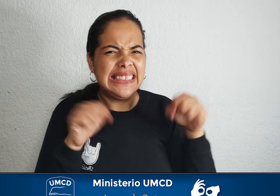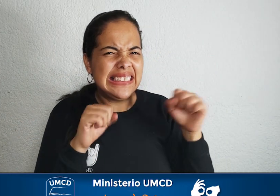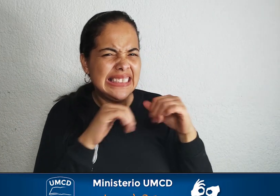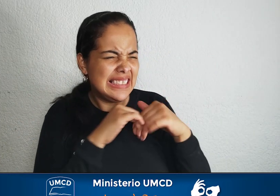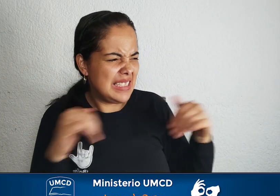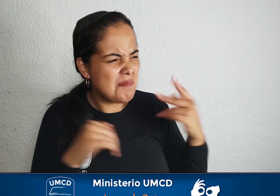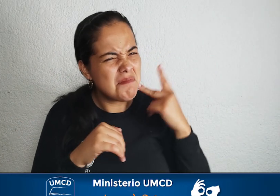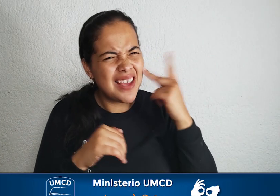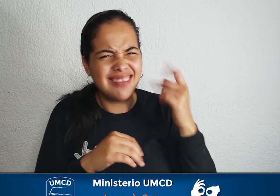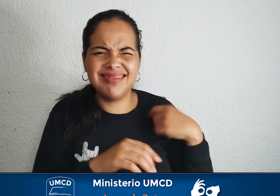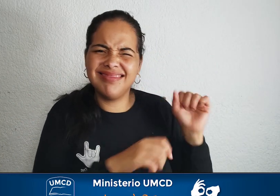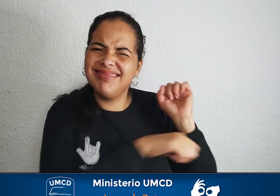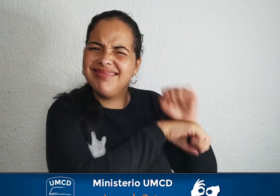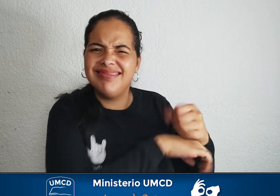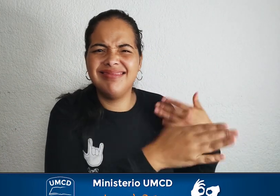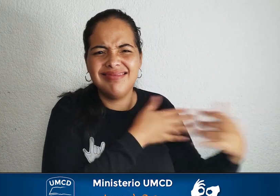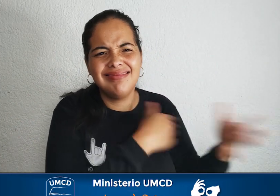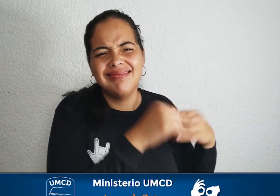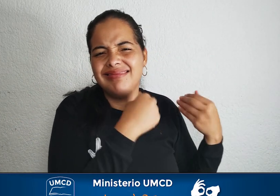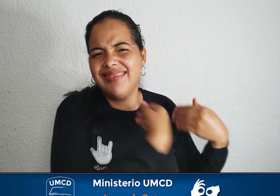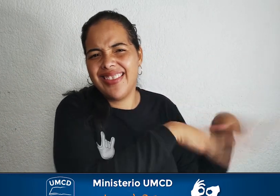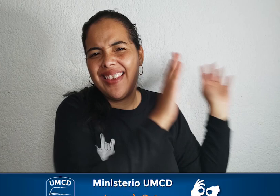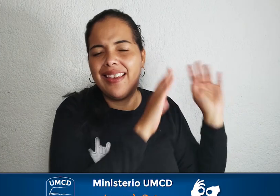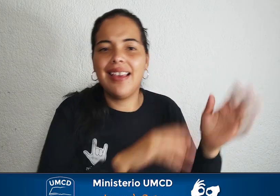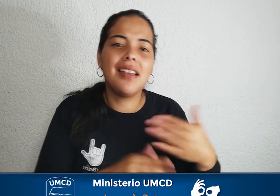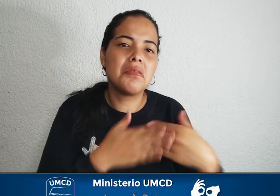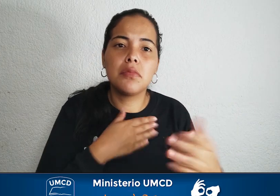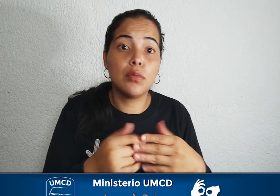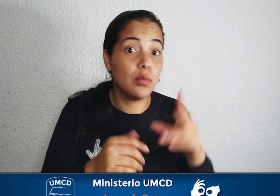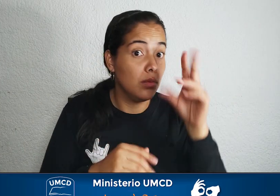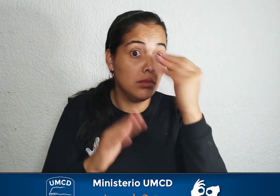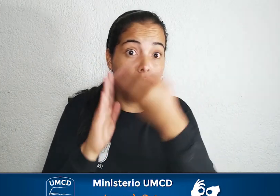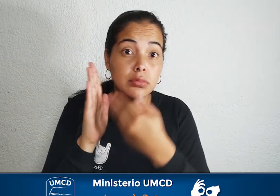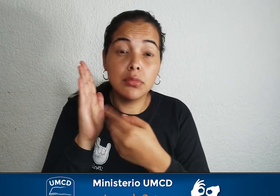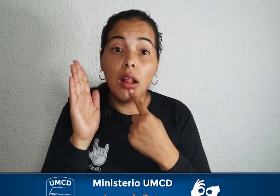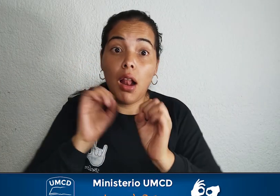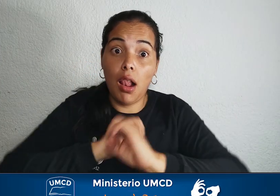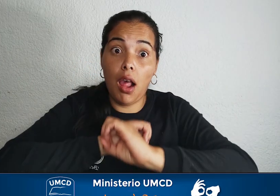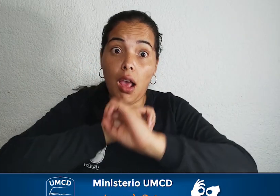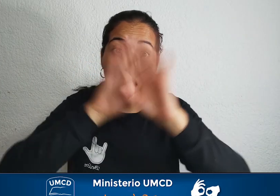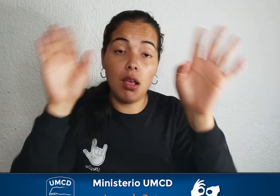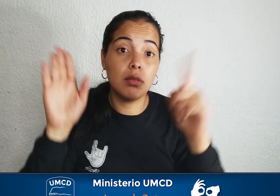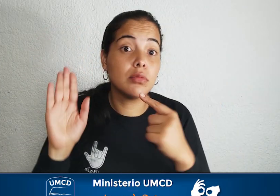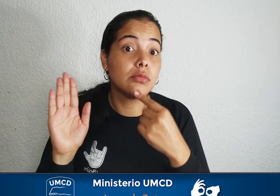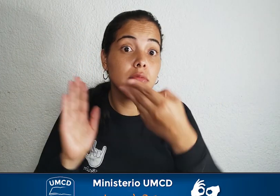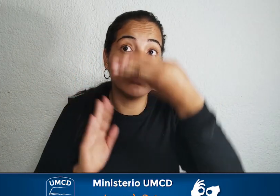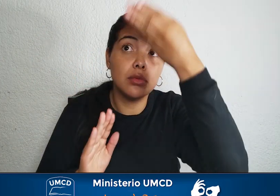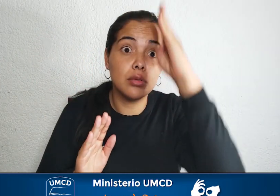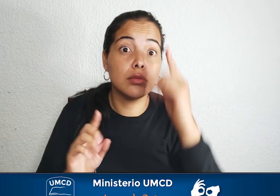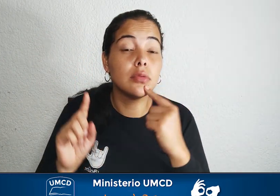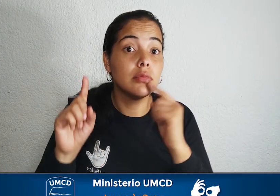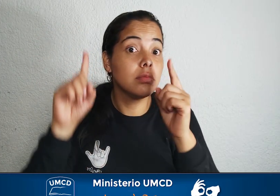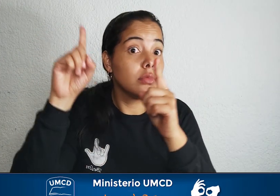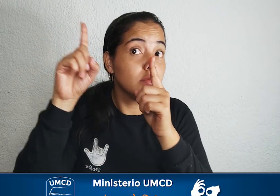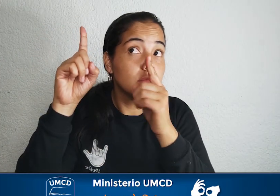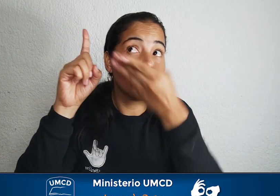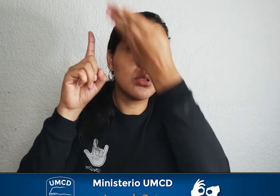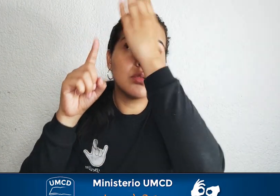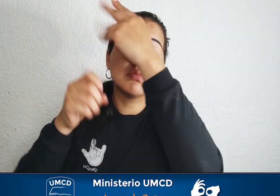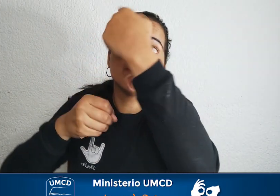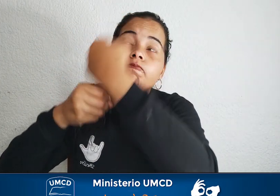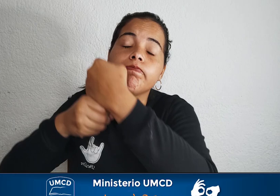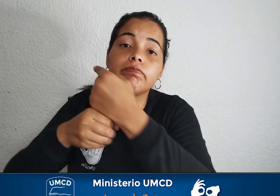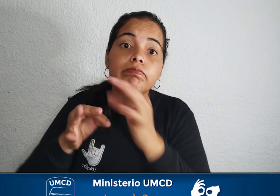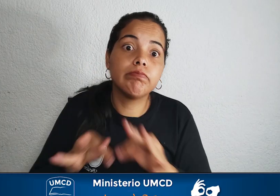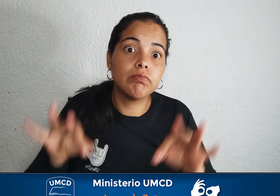separe o quite autoridad a la palabra de Dios. Nuestra honra debe ser primero a Dios y a su